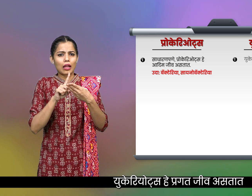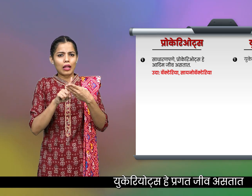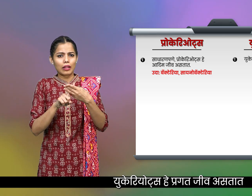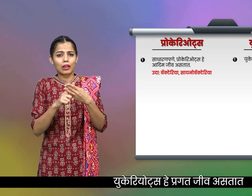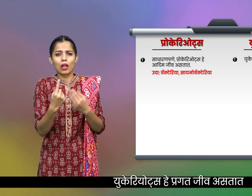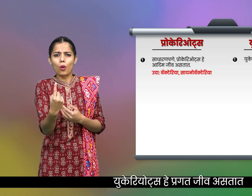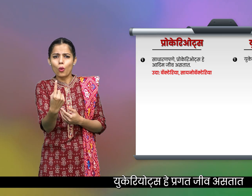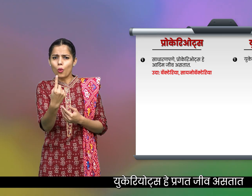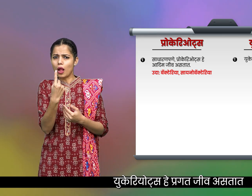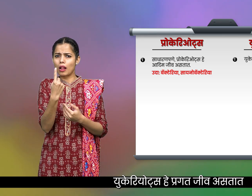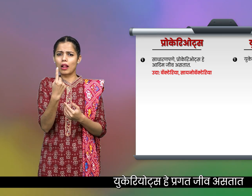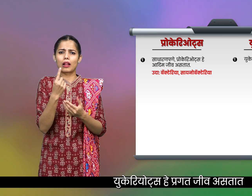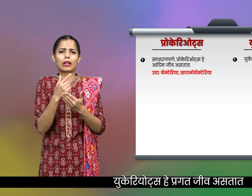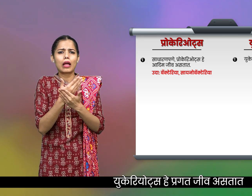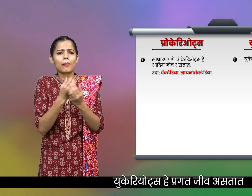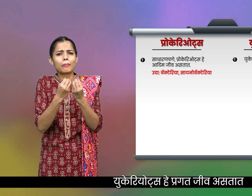युकॅरियोट्स हे प्रगत जीव असतात,